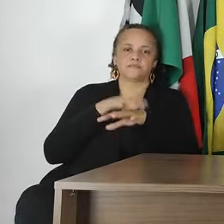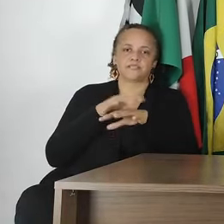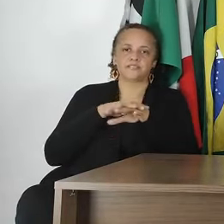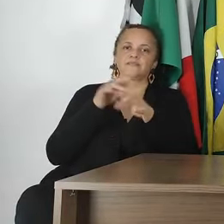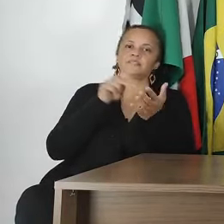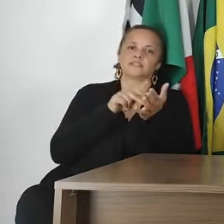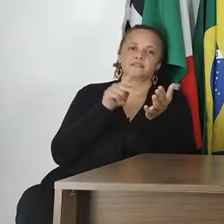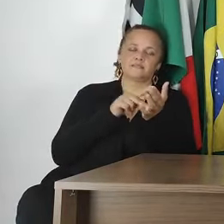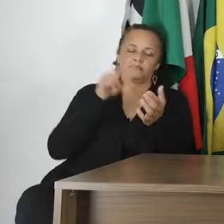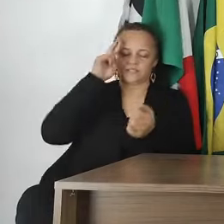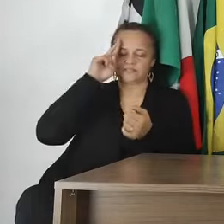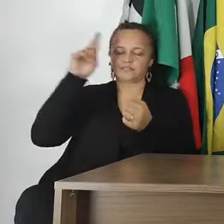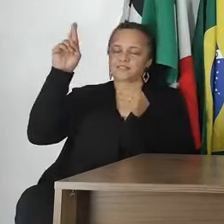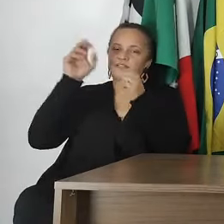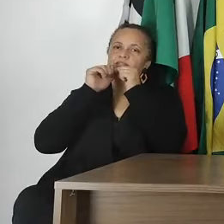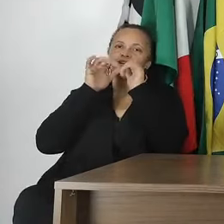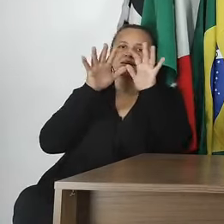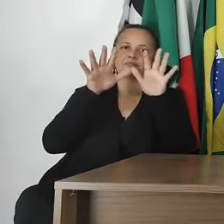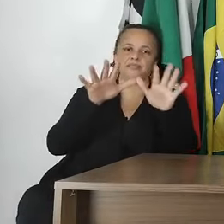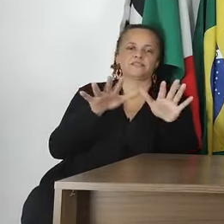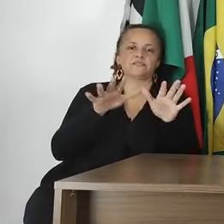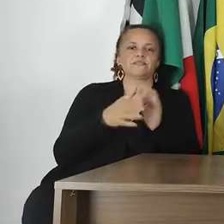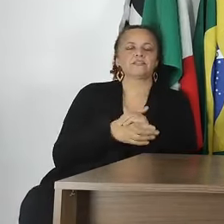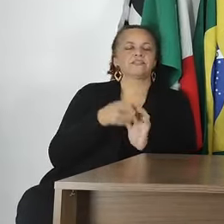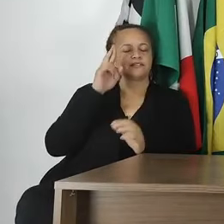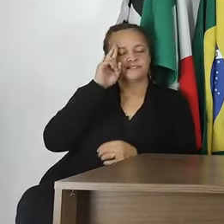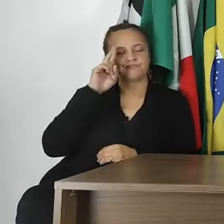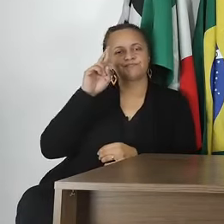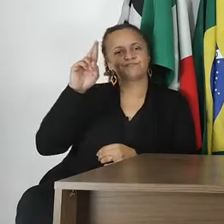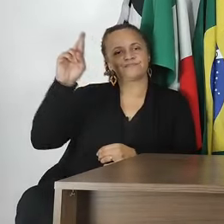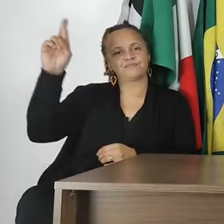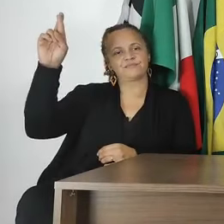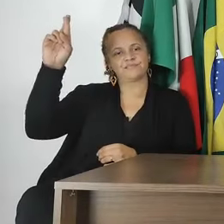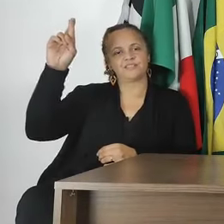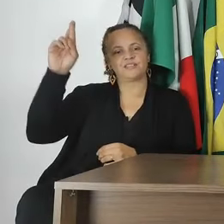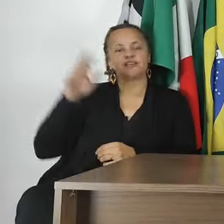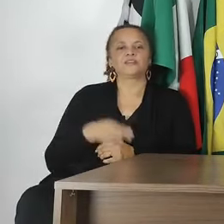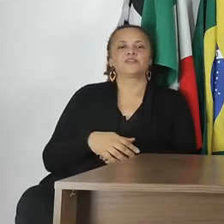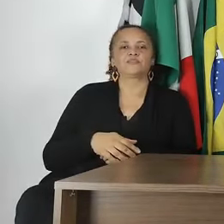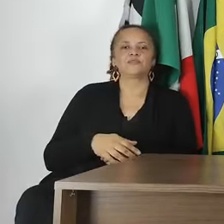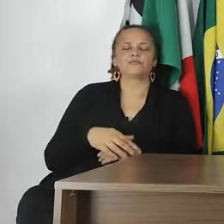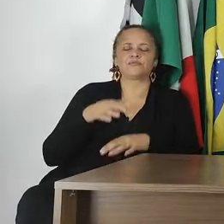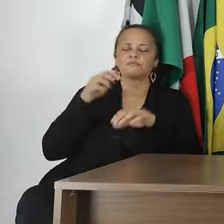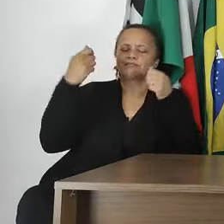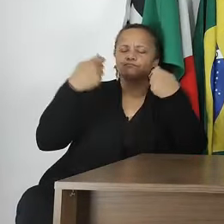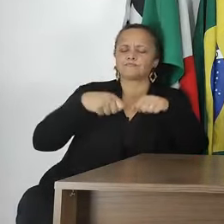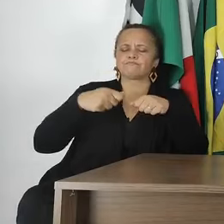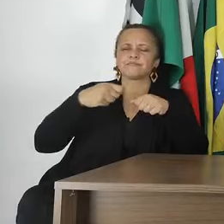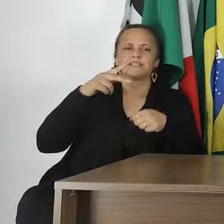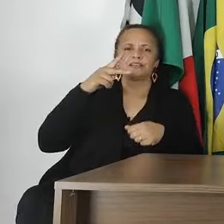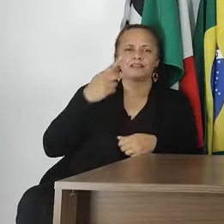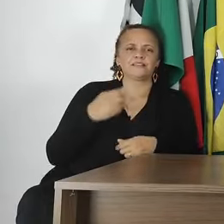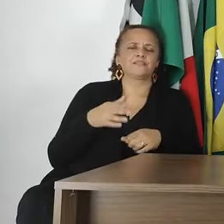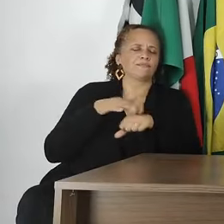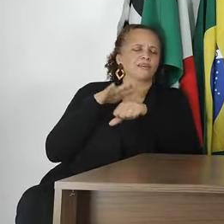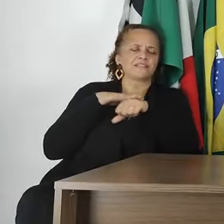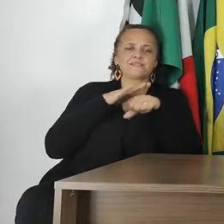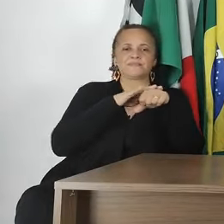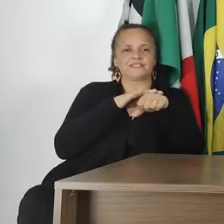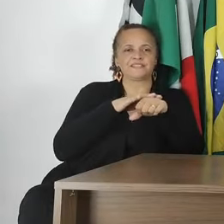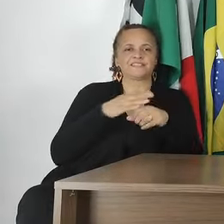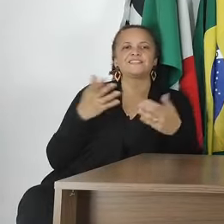nos abençoar, que o Senhor venha nos realmente capacitar cada vez mais. E queria